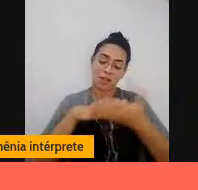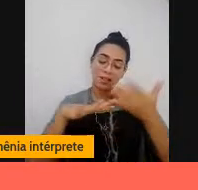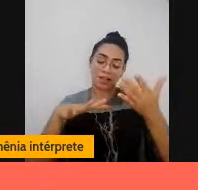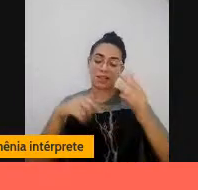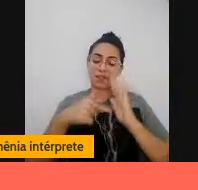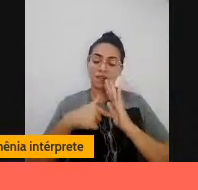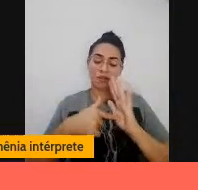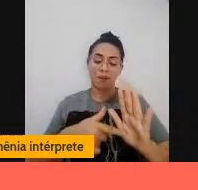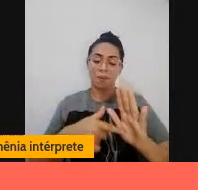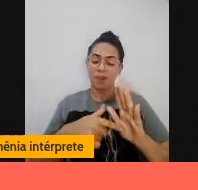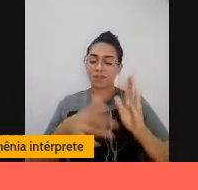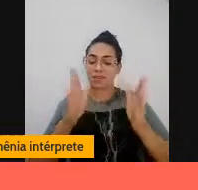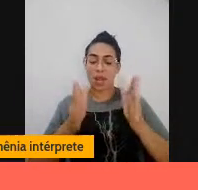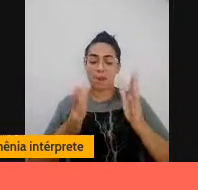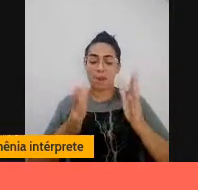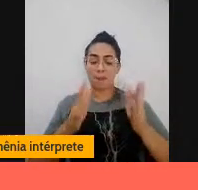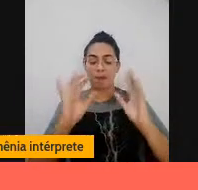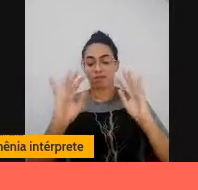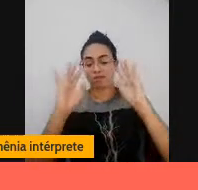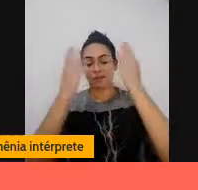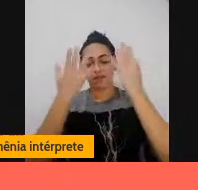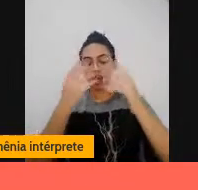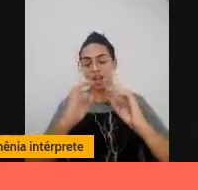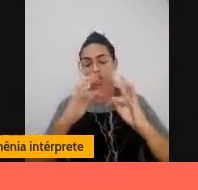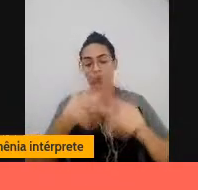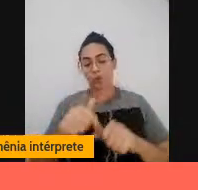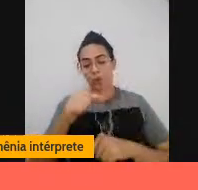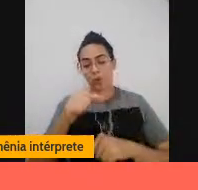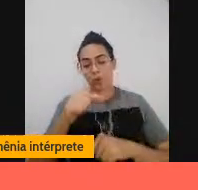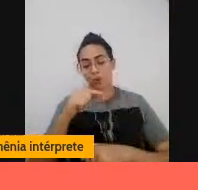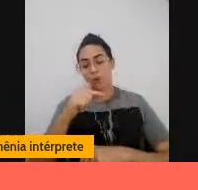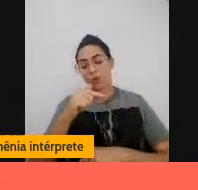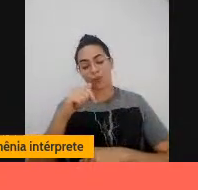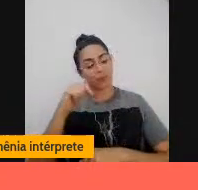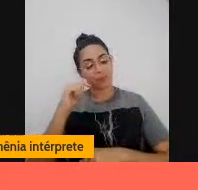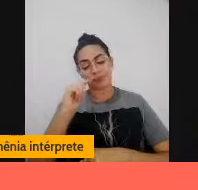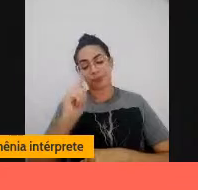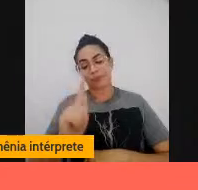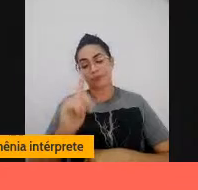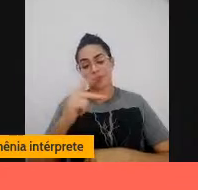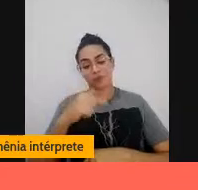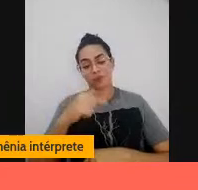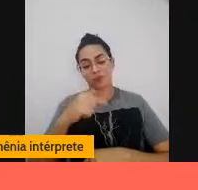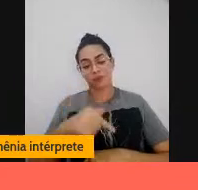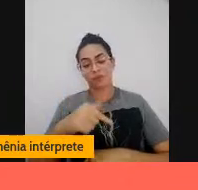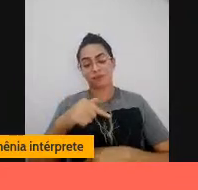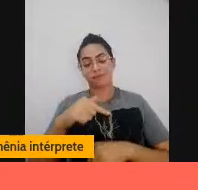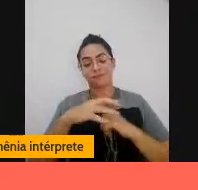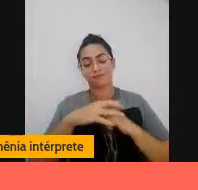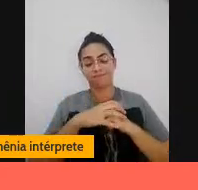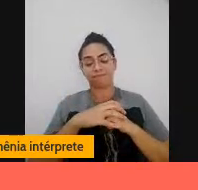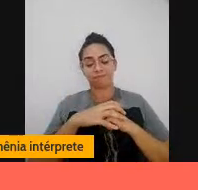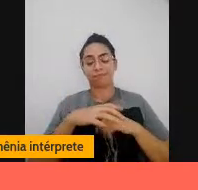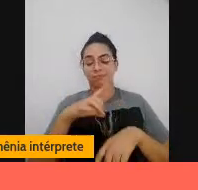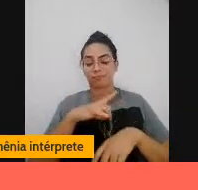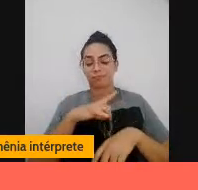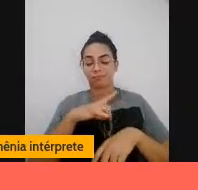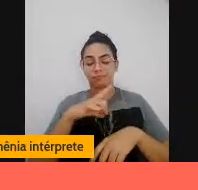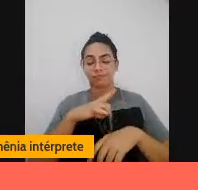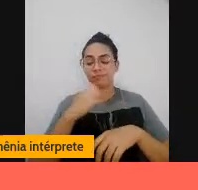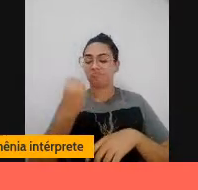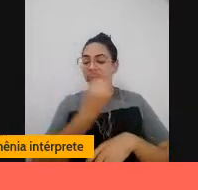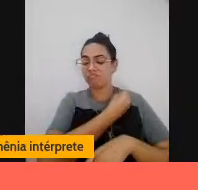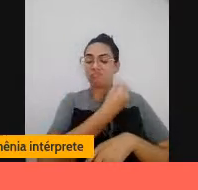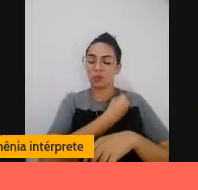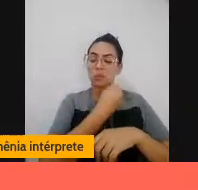nesses dias, né? Em todos os GTs, portanto, alguns GTs tiveram que se fundir, mas nós tivemos uma quantidade imensa